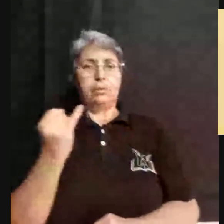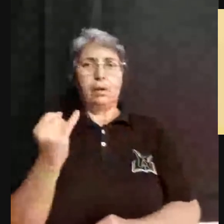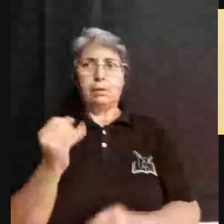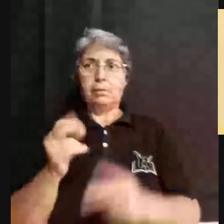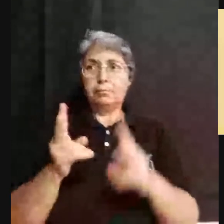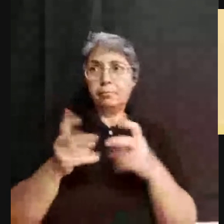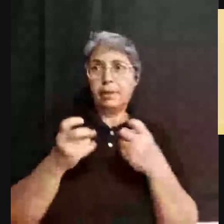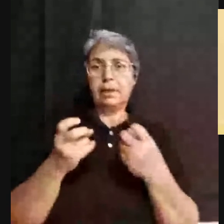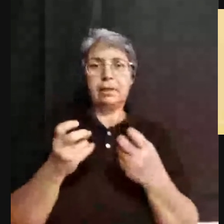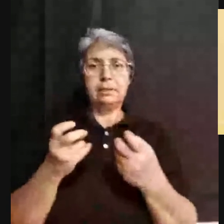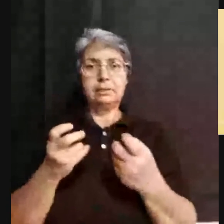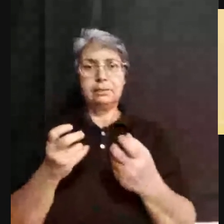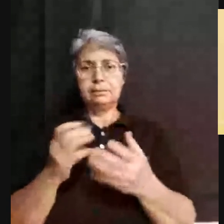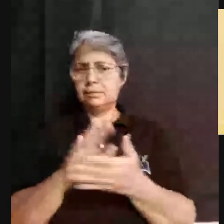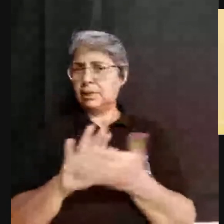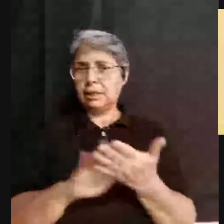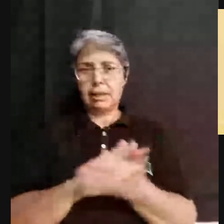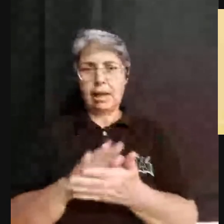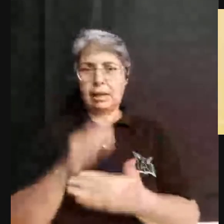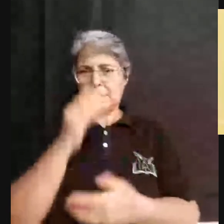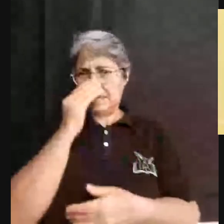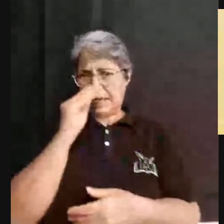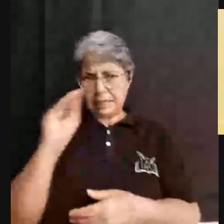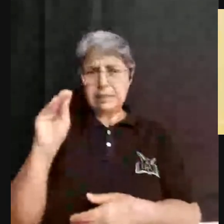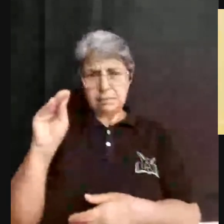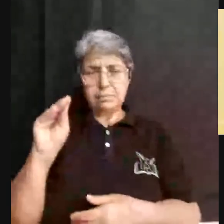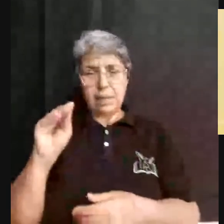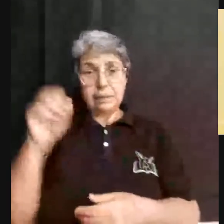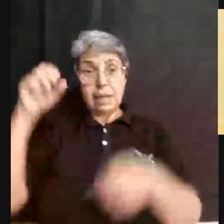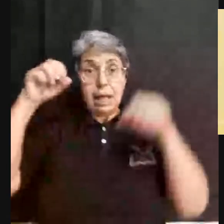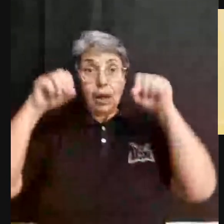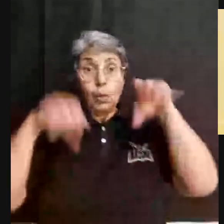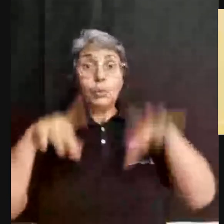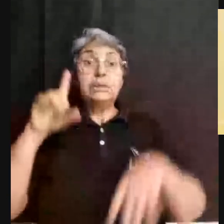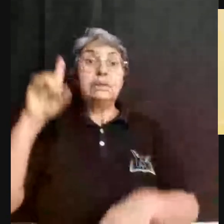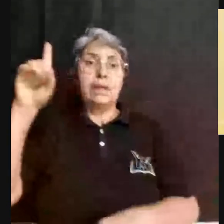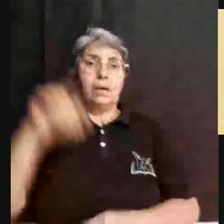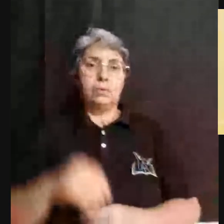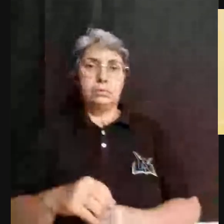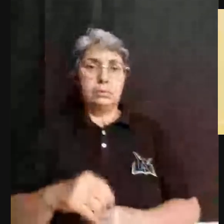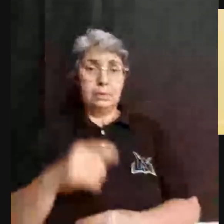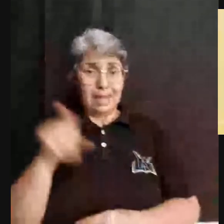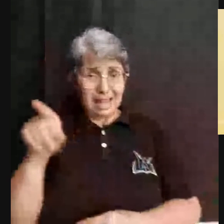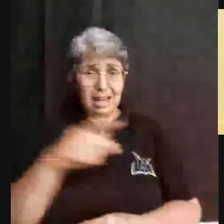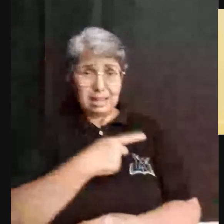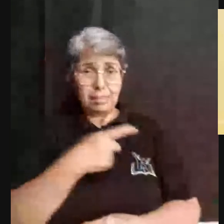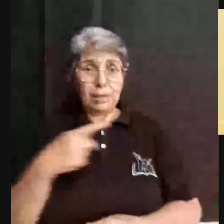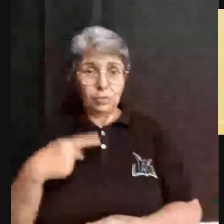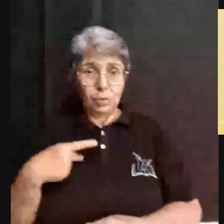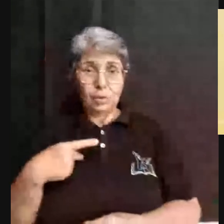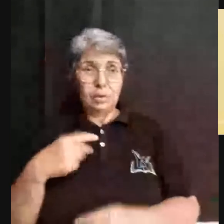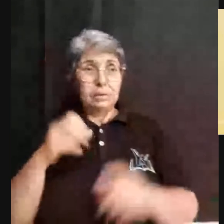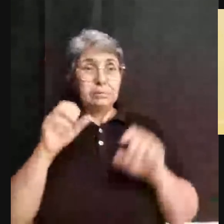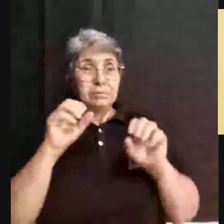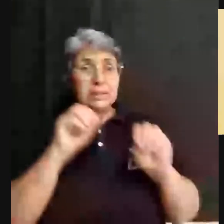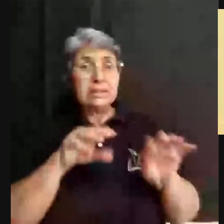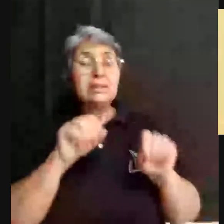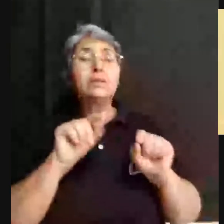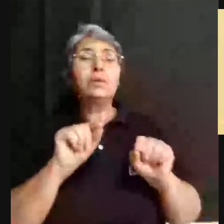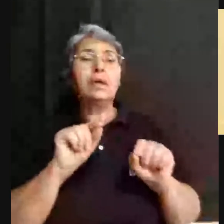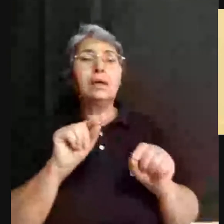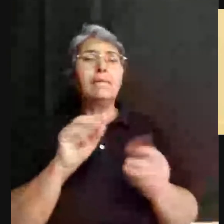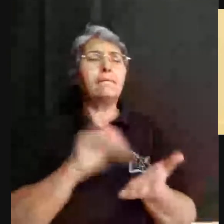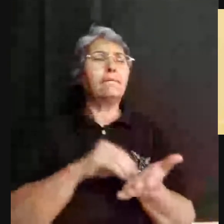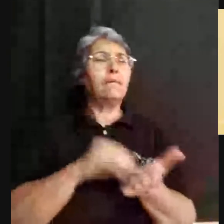na ordem de Deus. Está semeando semente de descrença que brotam e produzem frutos para algumas almas